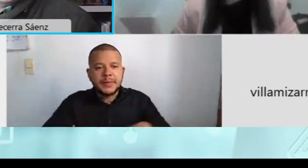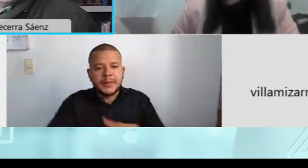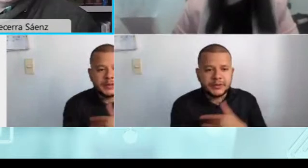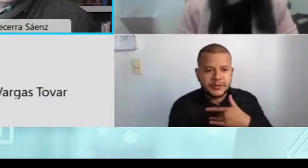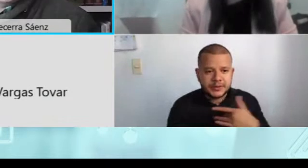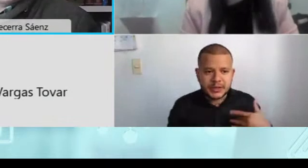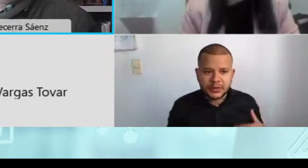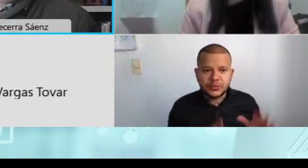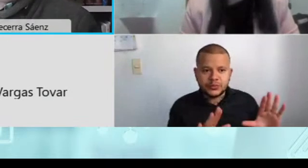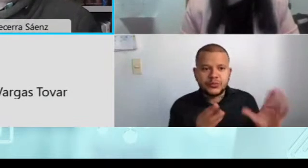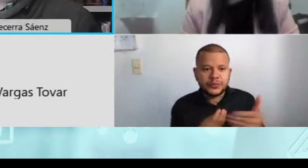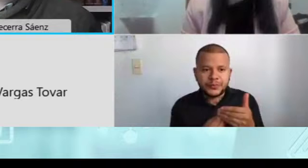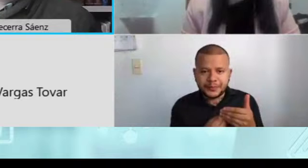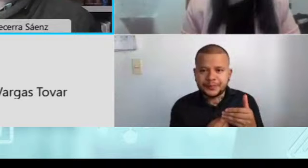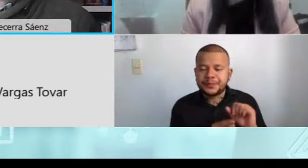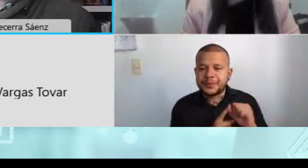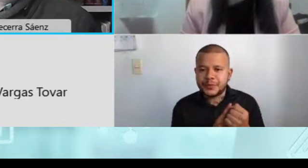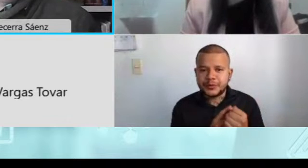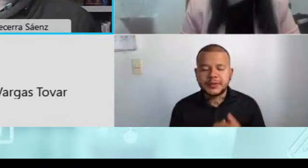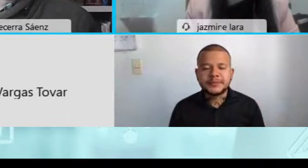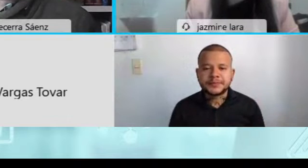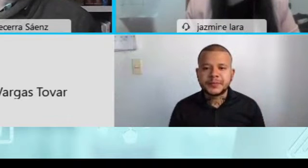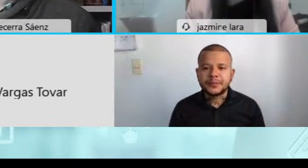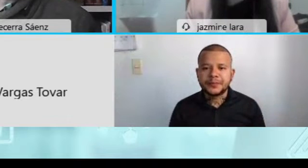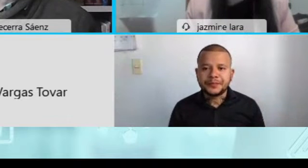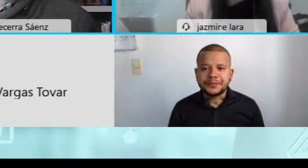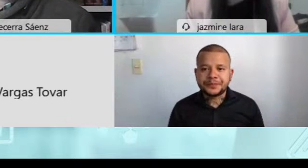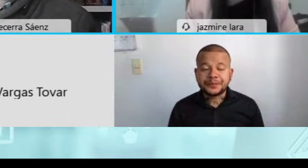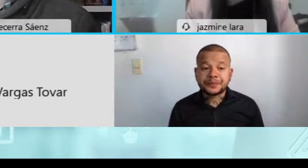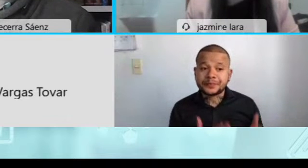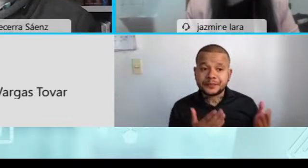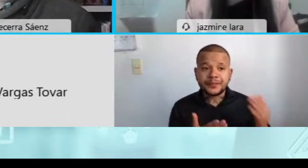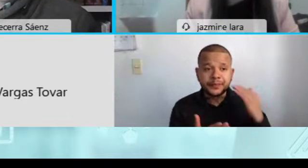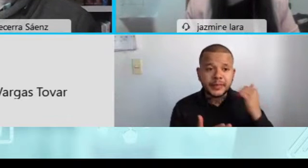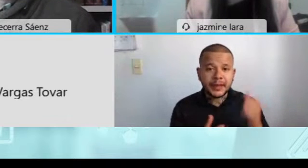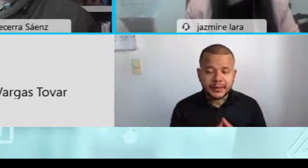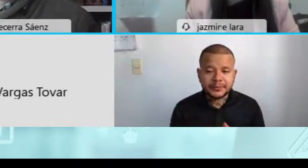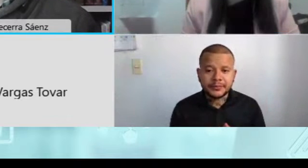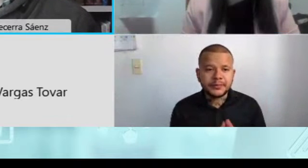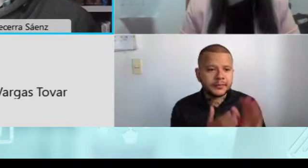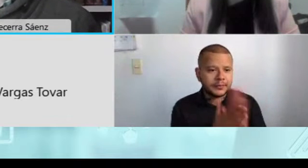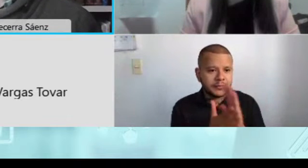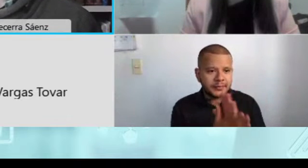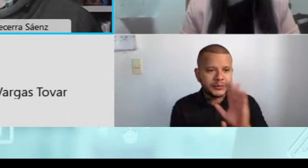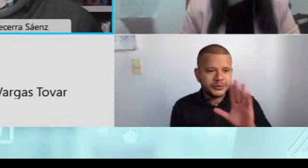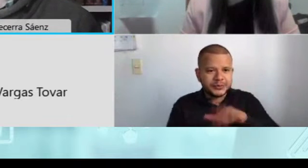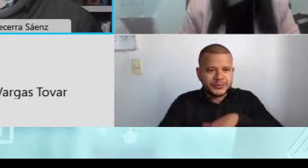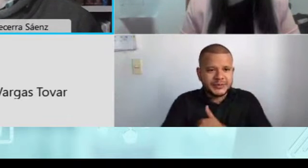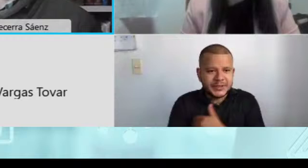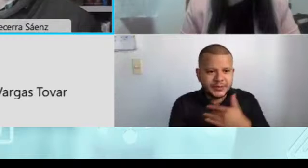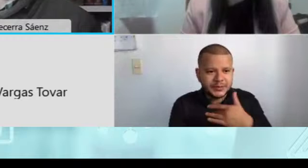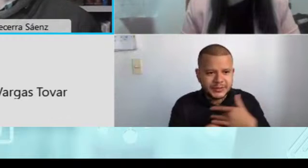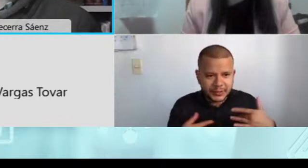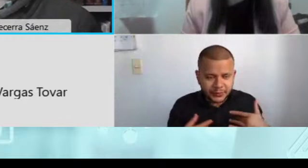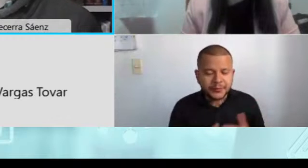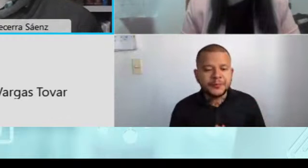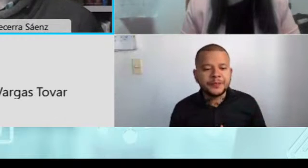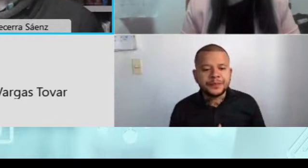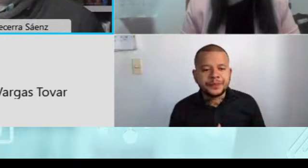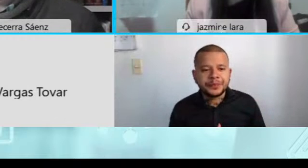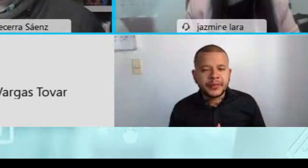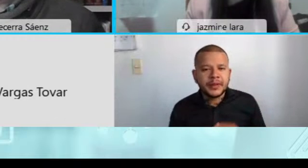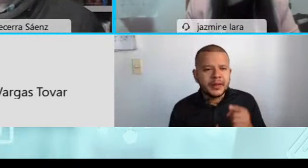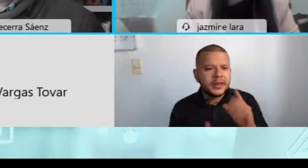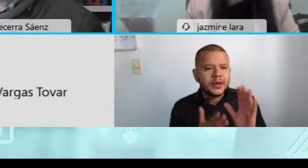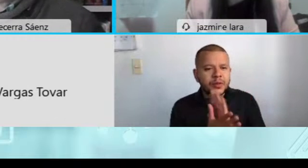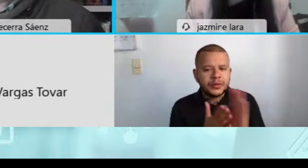Salud y de Protección Social. Y además, ella nos va a contar desde el ente regulador, desde el Ministerio de Salud y Protección Social, cómo